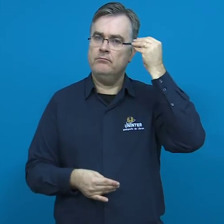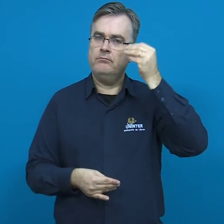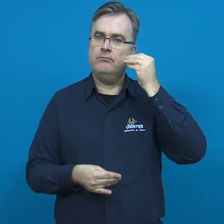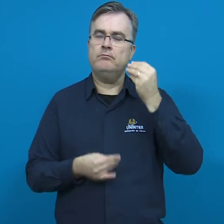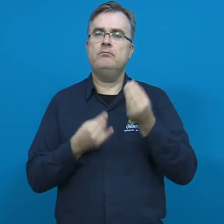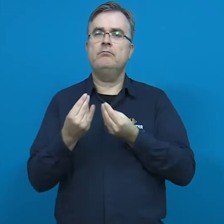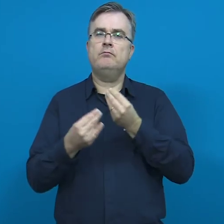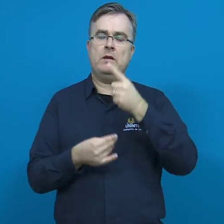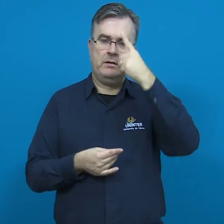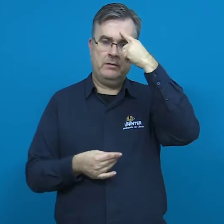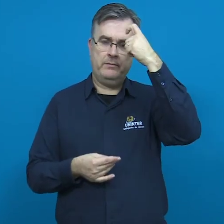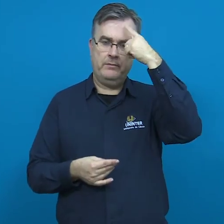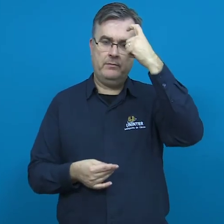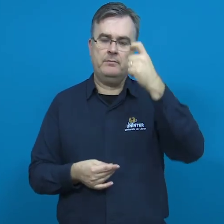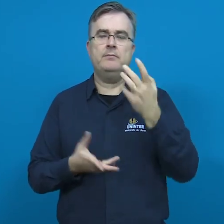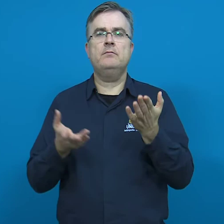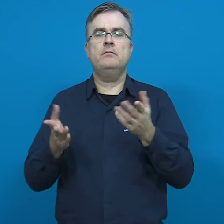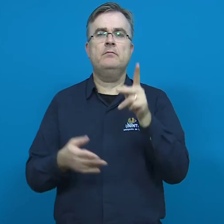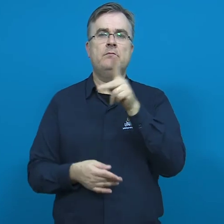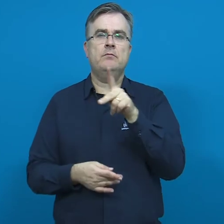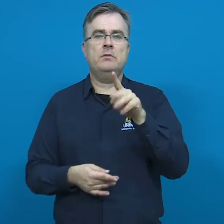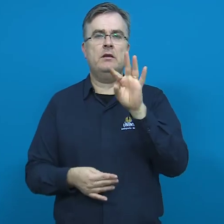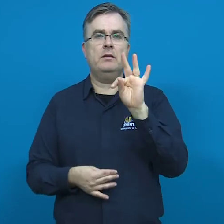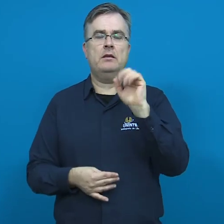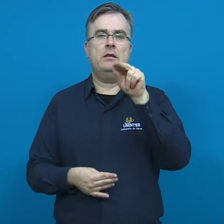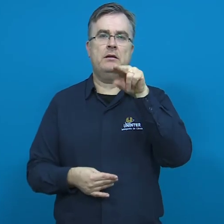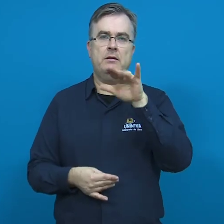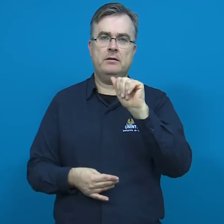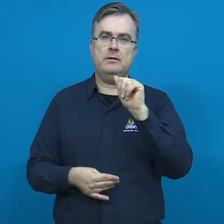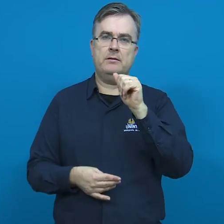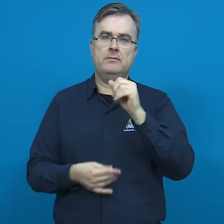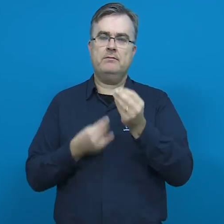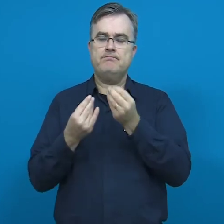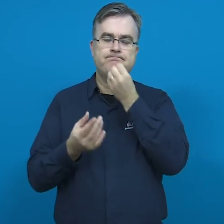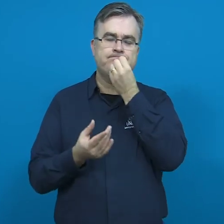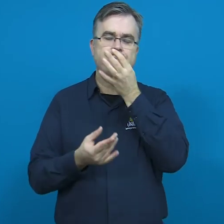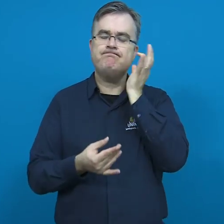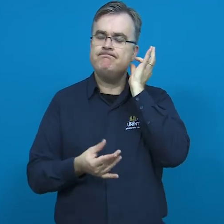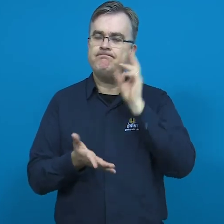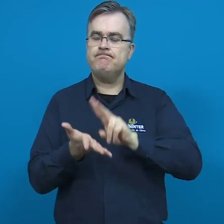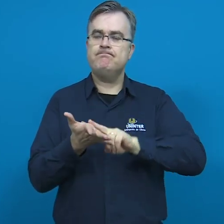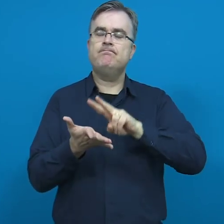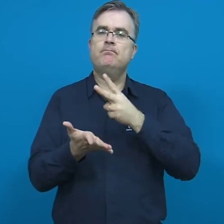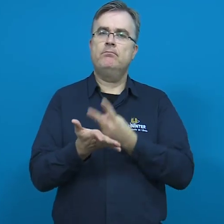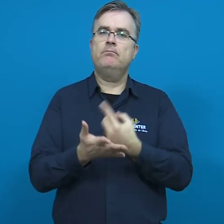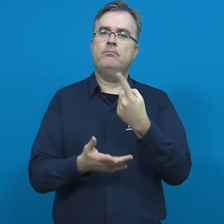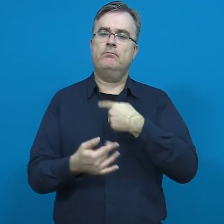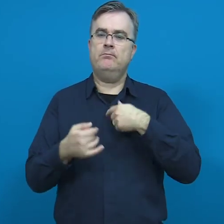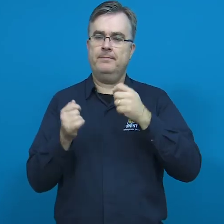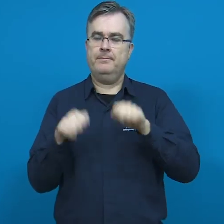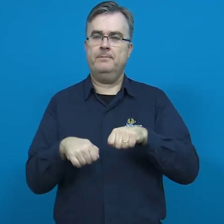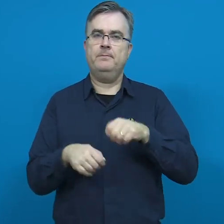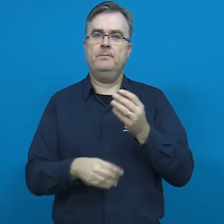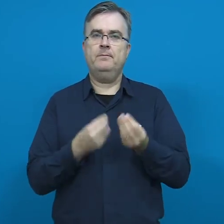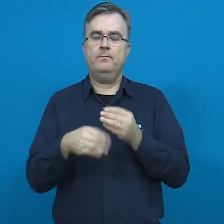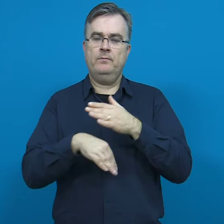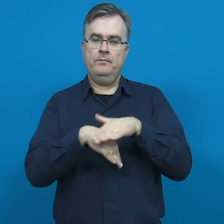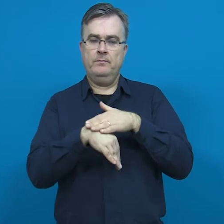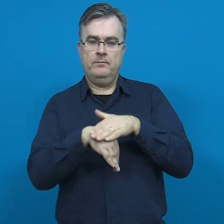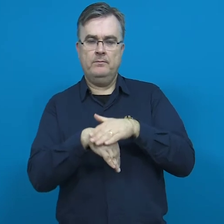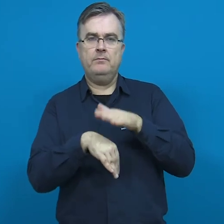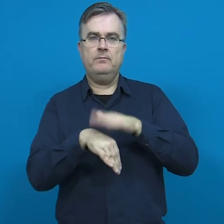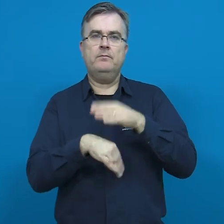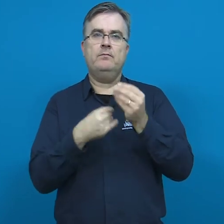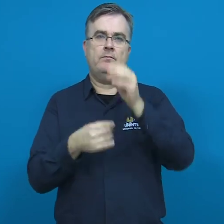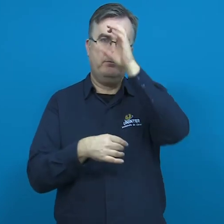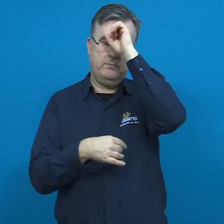sua experiência, né, com as suas ideias, e a professora Tânia pela brilhante tradução que possibilitou que a gente